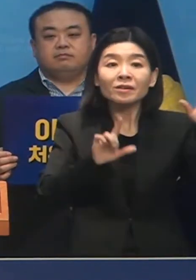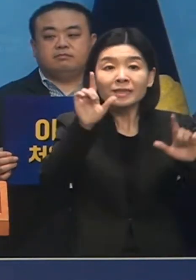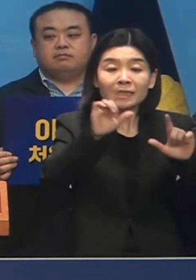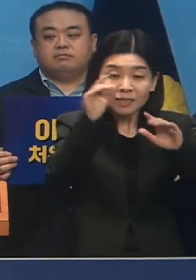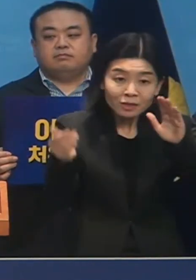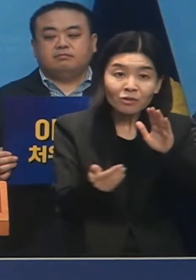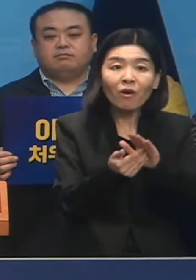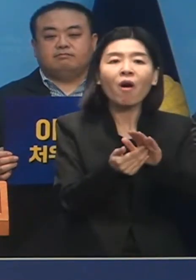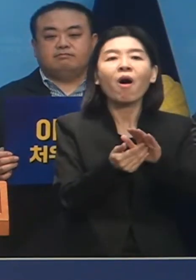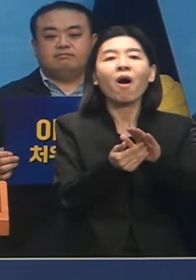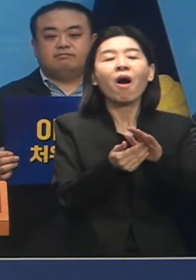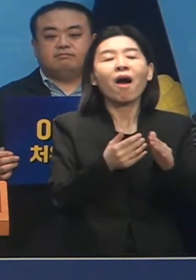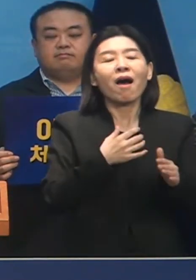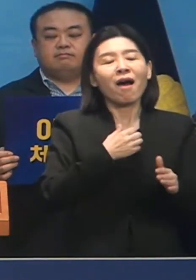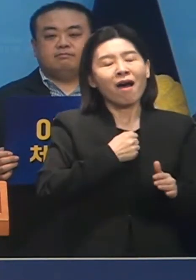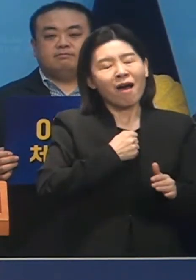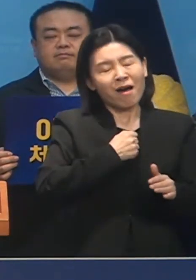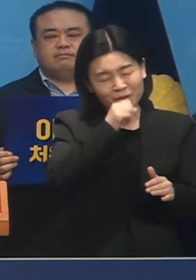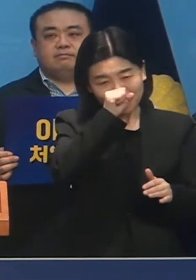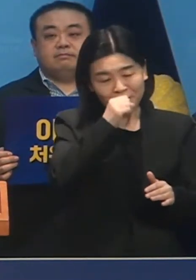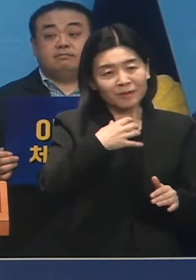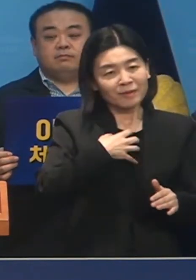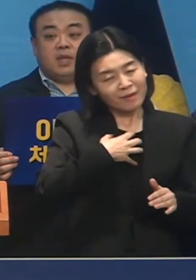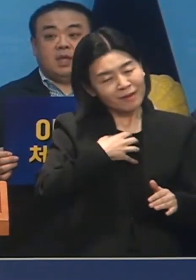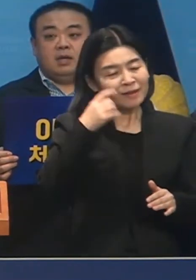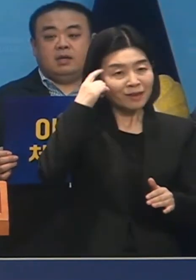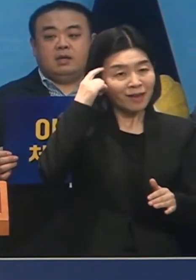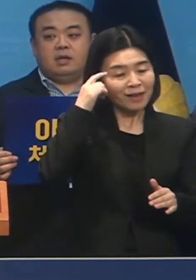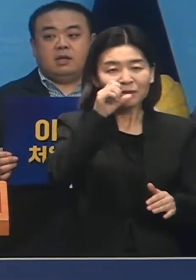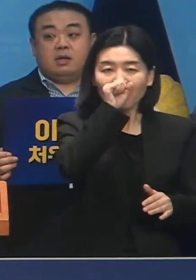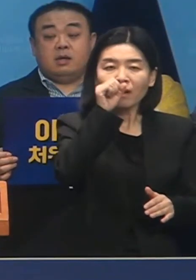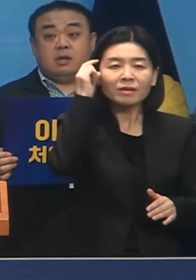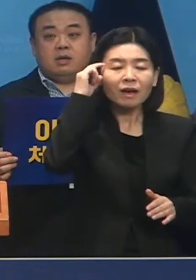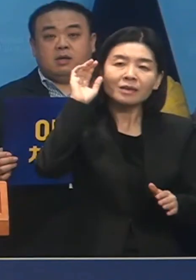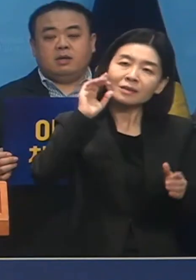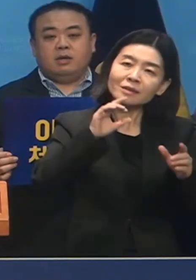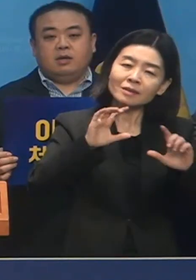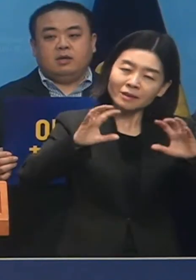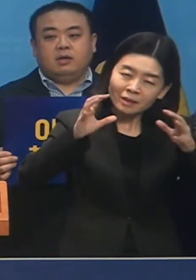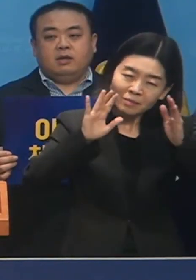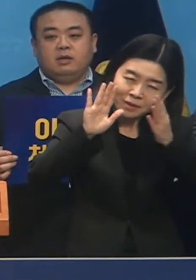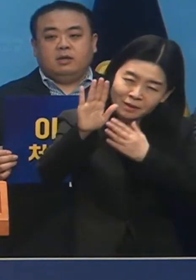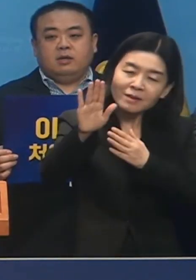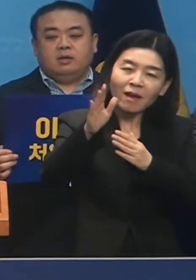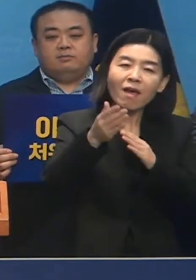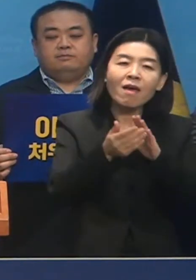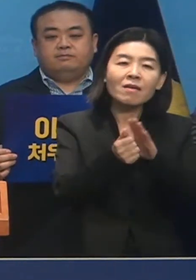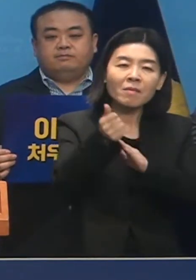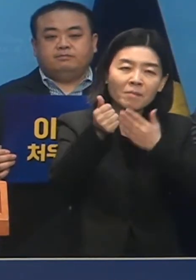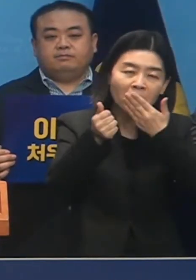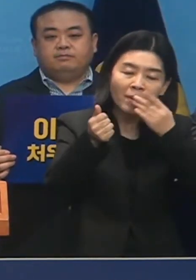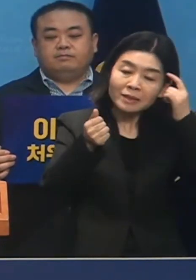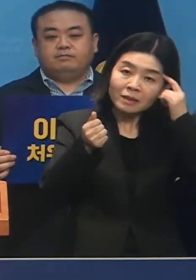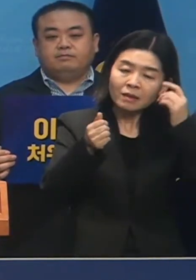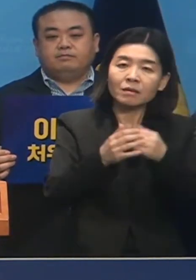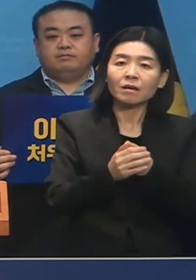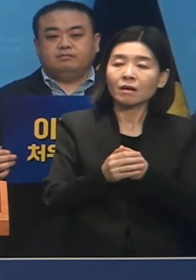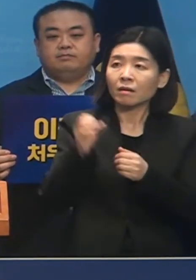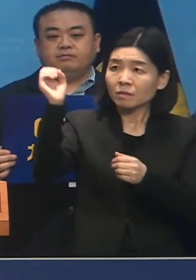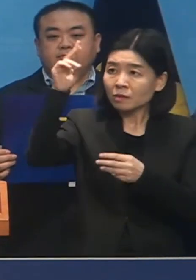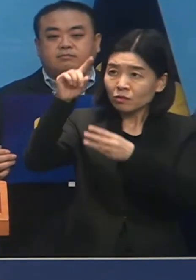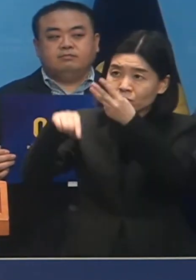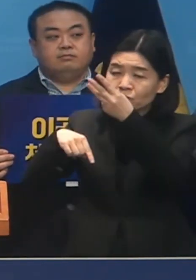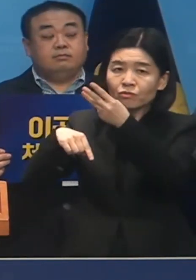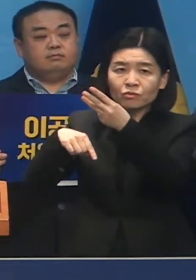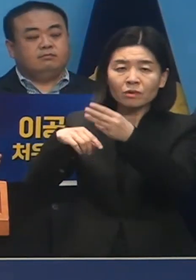미래로 나아가겠다는 원동력이 된다고 생각합니다. 그러던 어느 날 윤석열 정권은 R&D